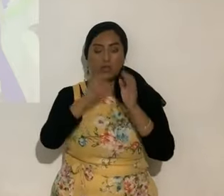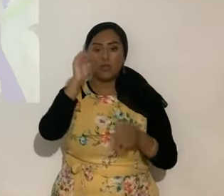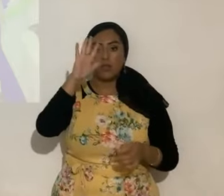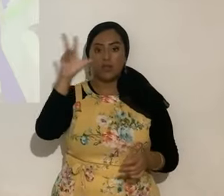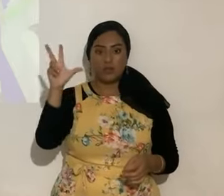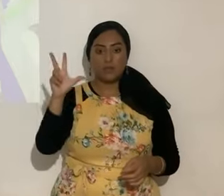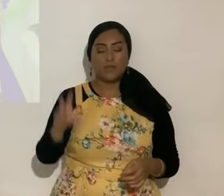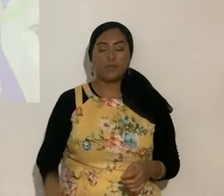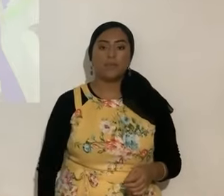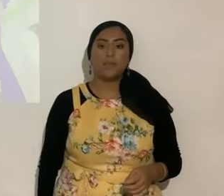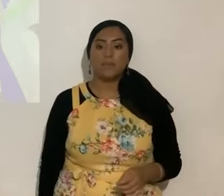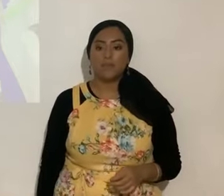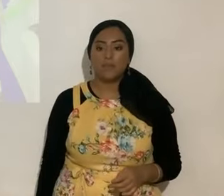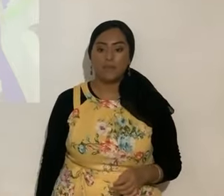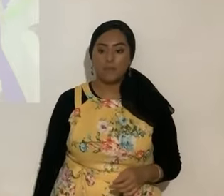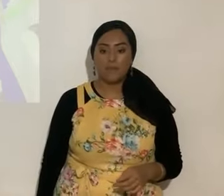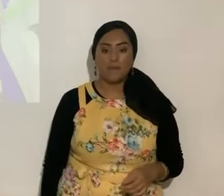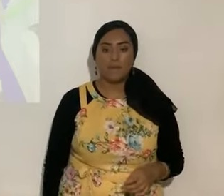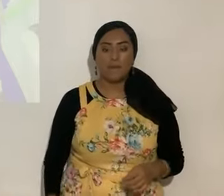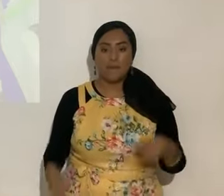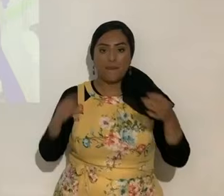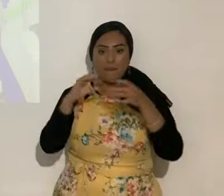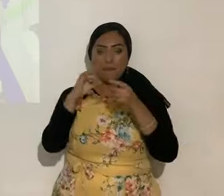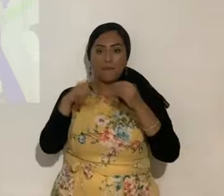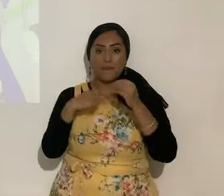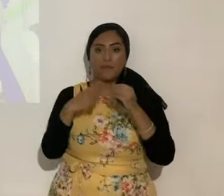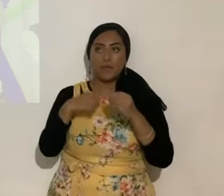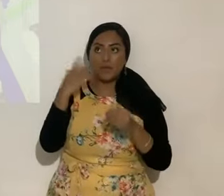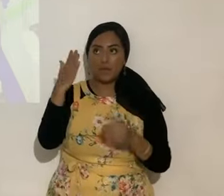Israel, está hablando de Yahshua,